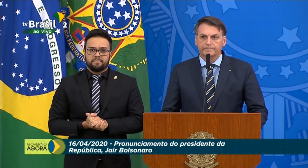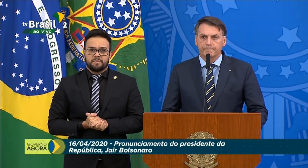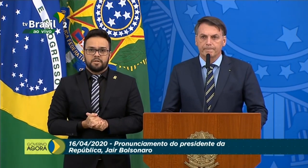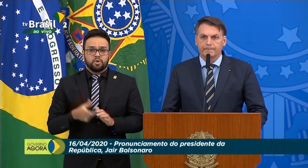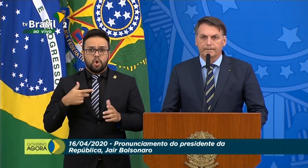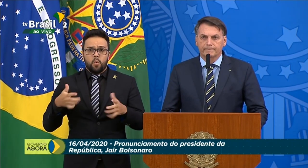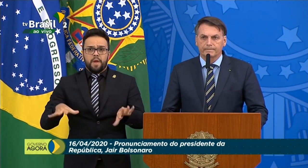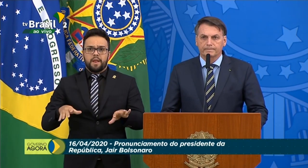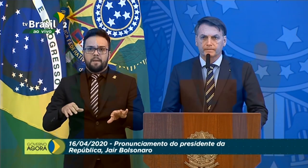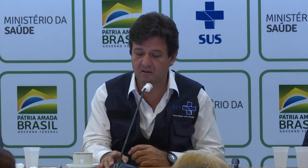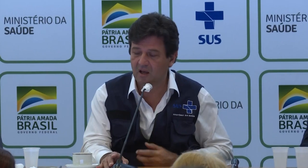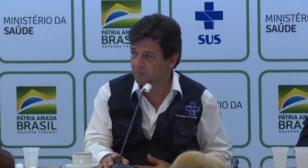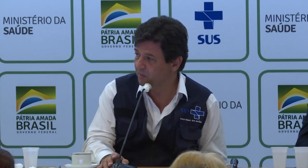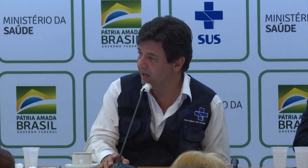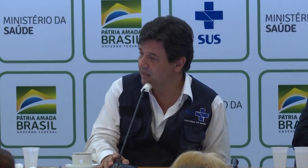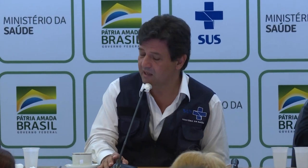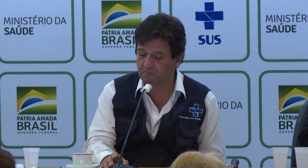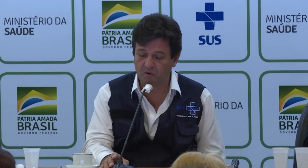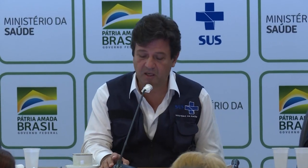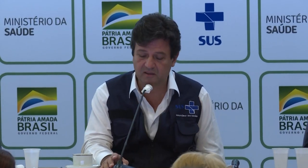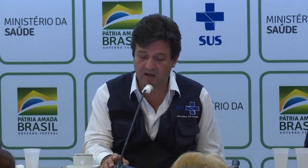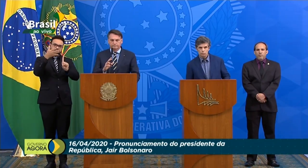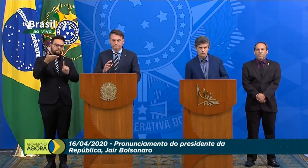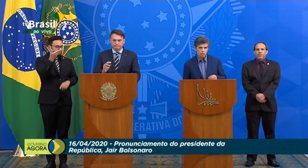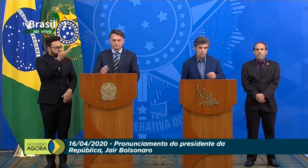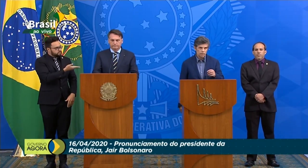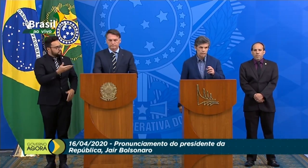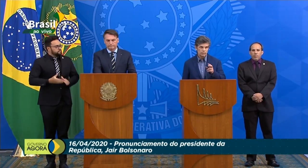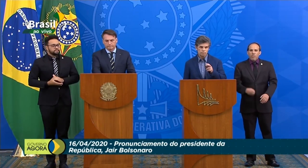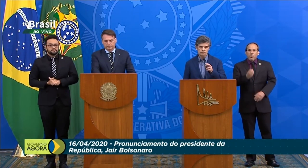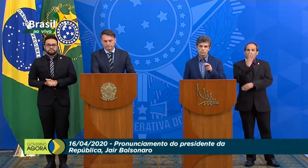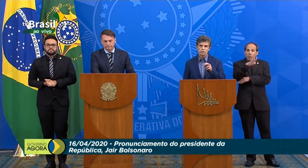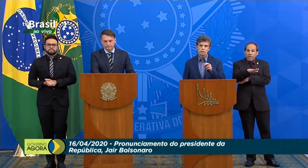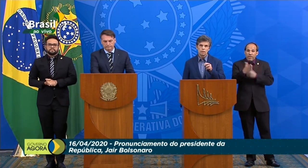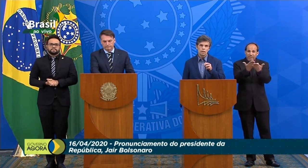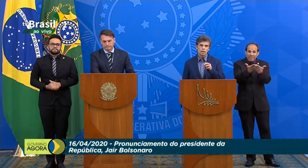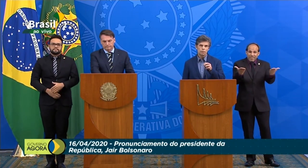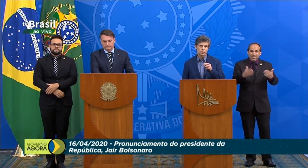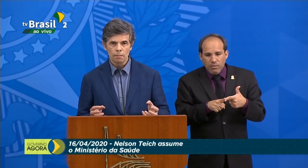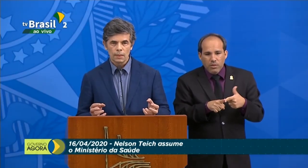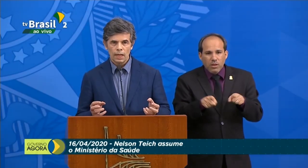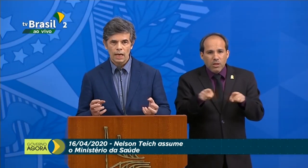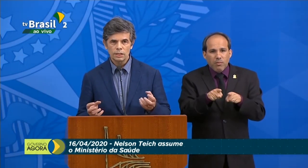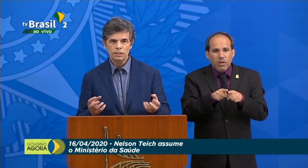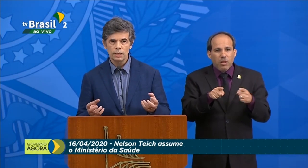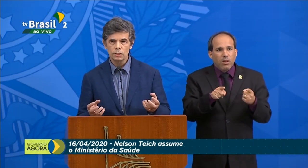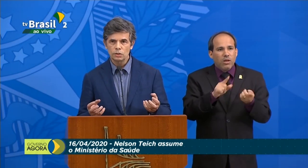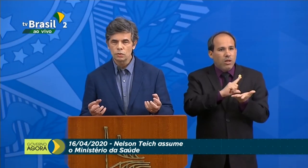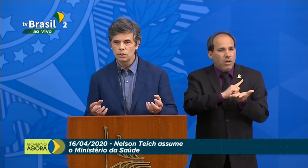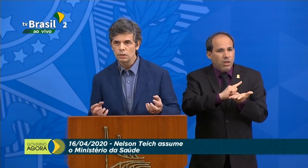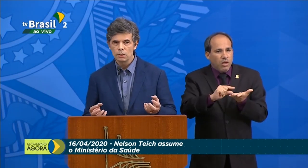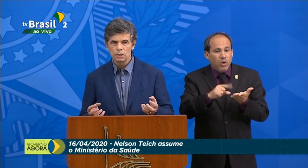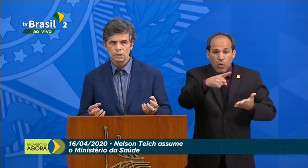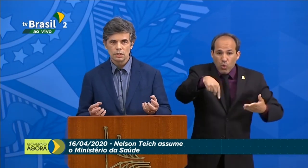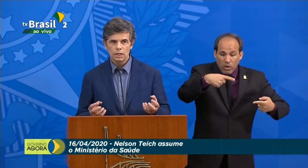novo coronavírus. Após a saída de Luiz Henrique Mandetta, nesta sexta-feira foi a vez do ministro Nelson Teich deixar o cargo. Ele